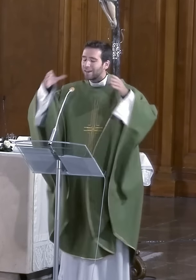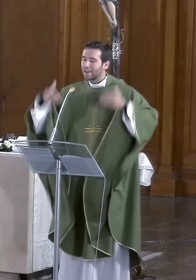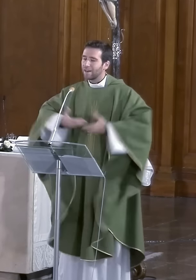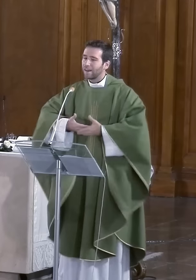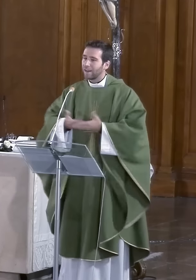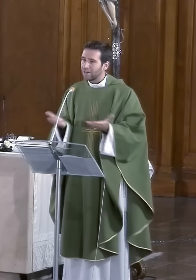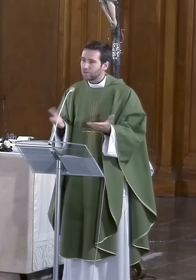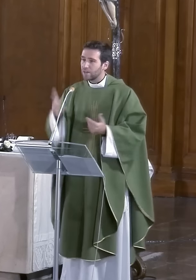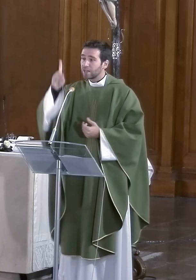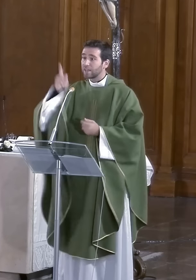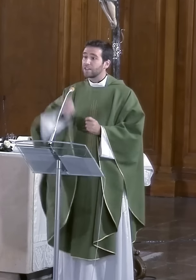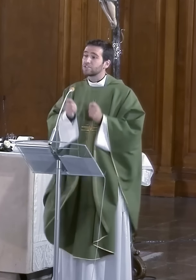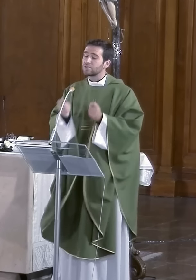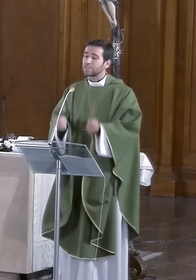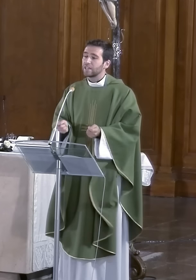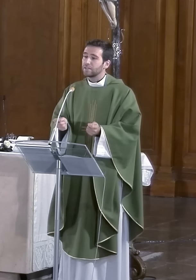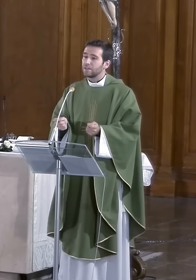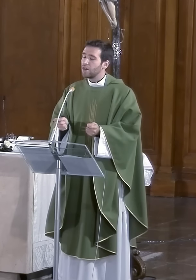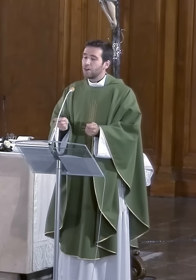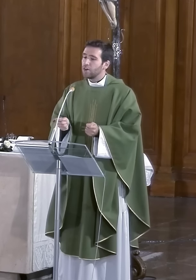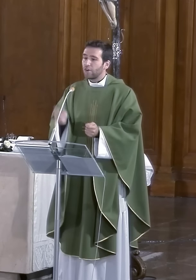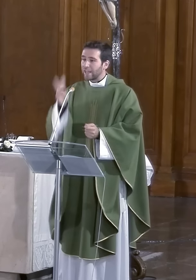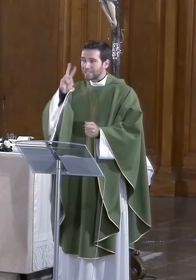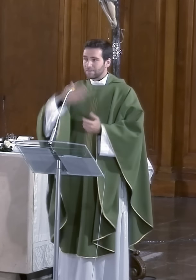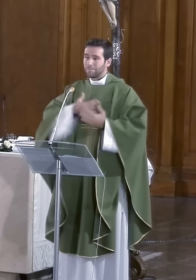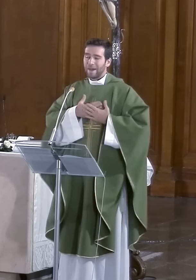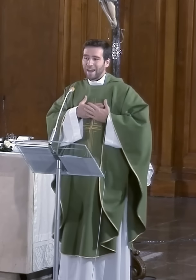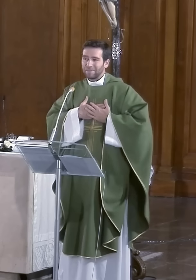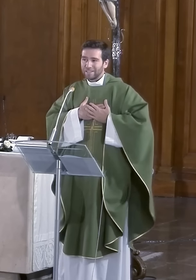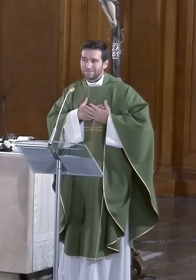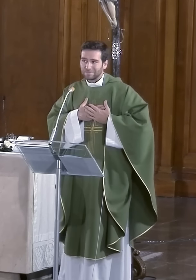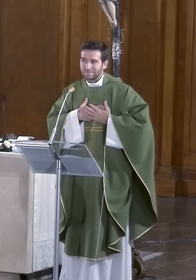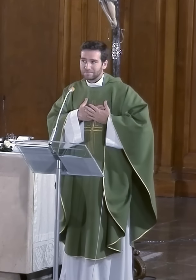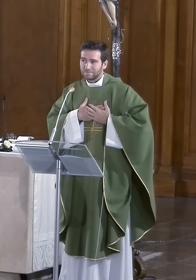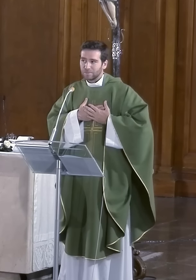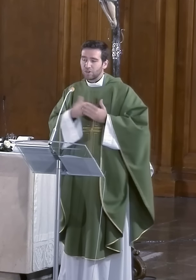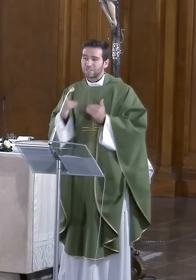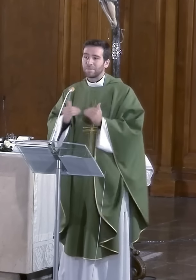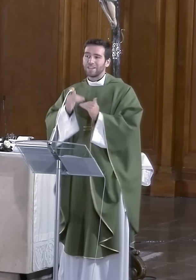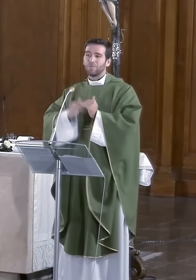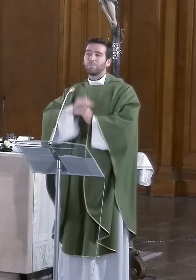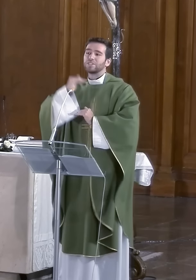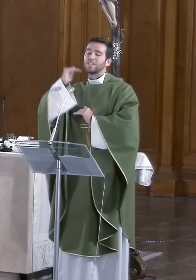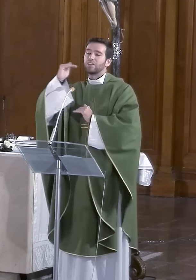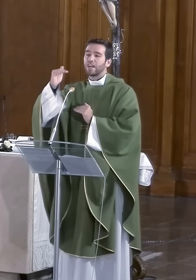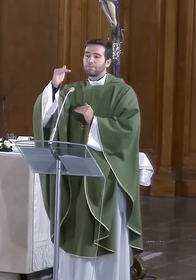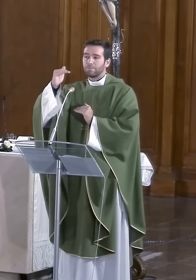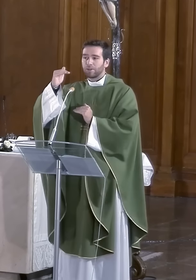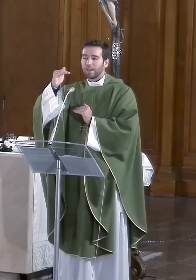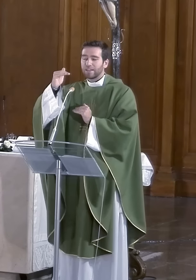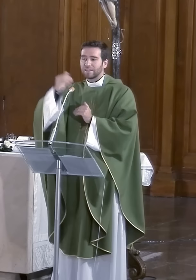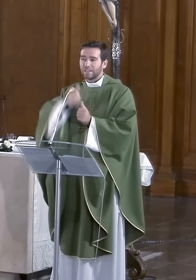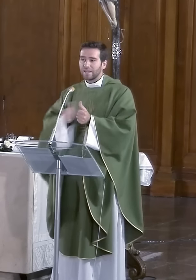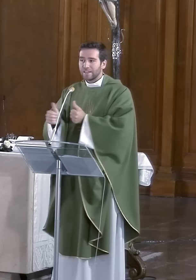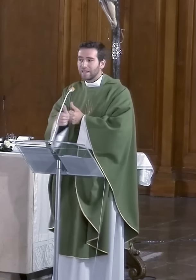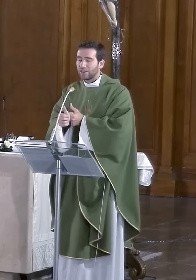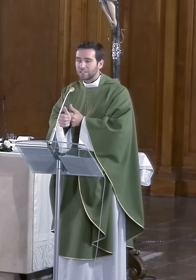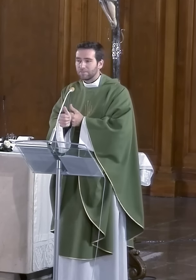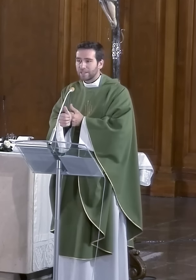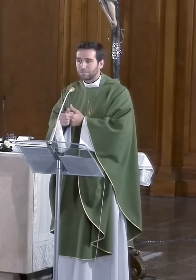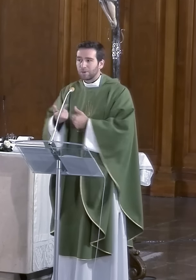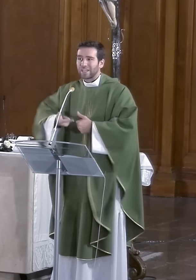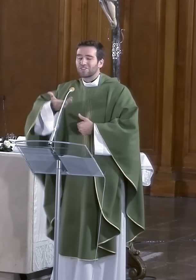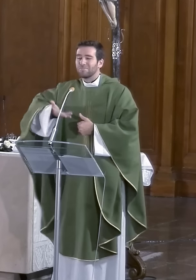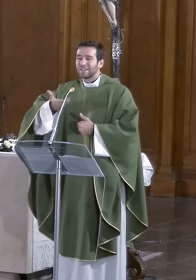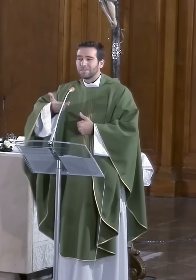gran regalo que Dios nos da, no es para mí. No es para yo posicionarme por delante de los